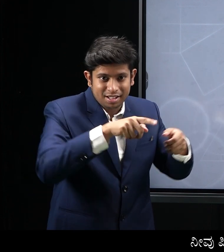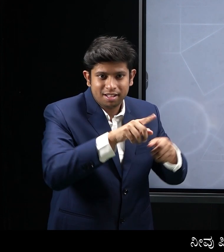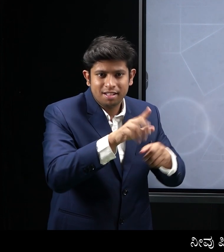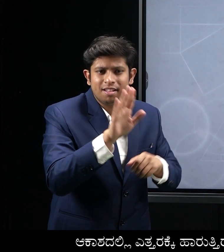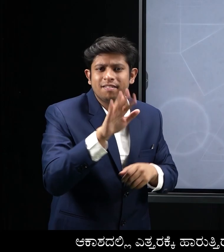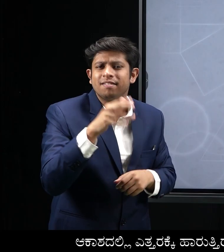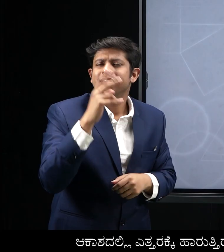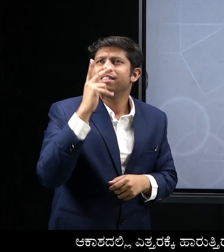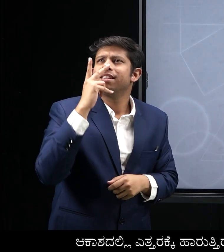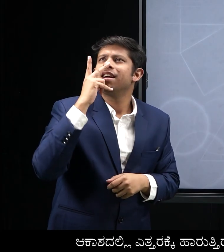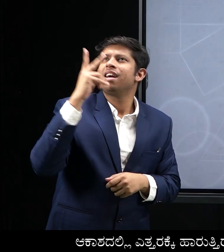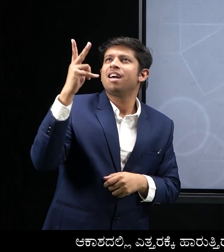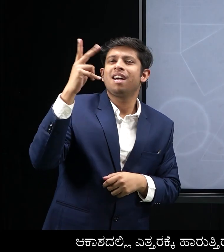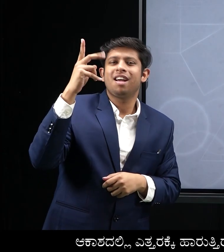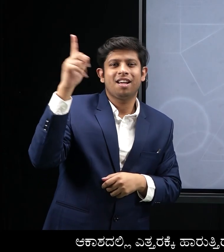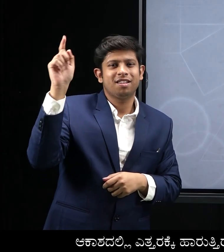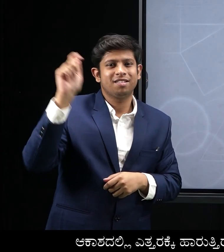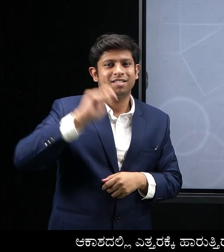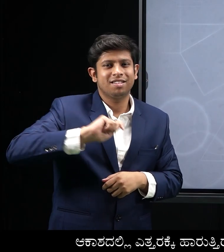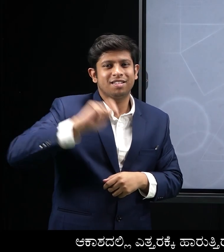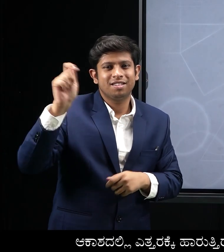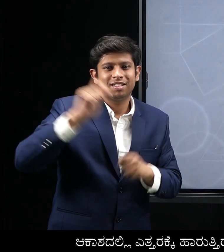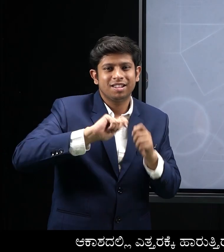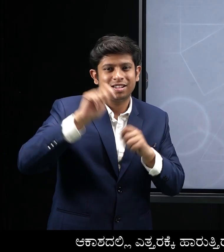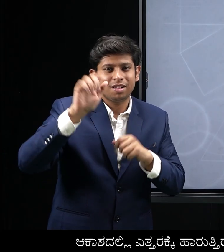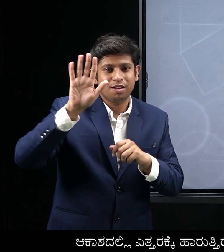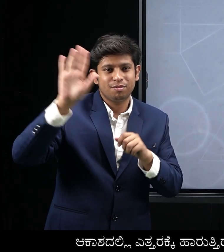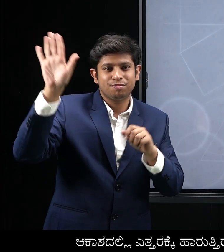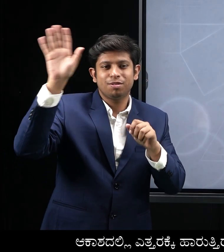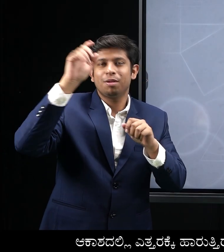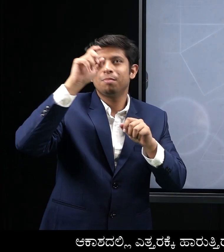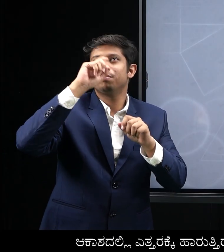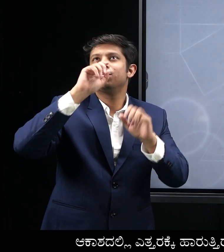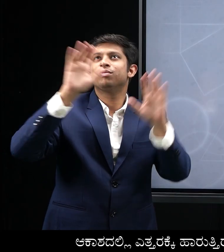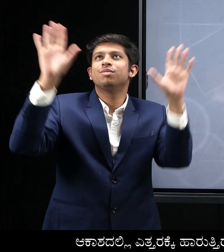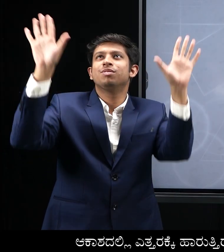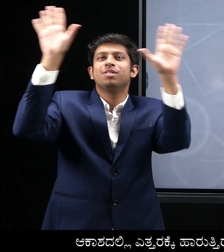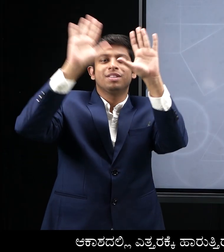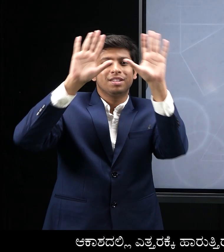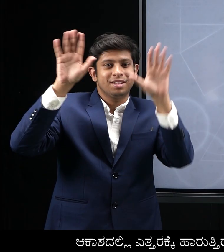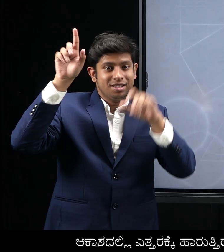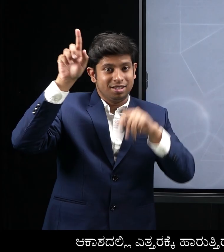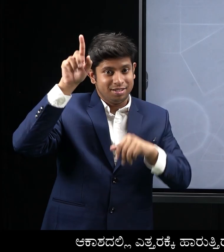ಹಾಕಿದಾಗ ಆಕಾಶದಲ್ಲಿ ಎತ್ತರಕ್ಕೆ ಹಾರುತ್ತಿರುವ ರೋಮಾಂಚಕ ಗಾಳಿಪಟಗಳನ್ನು ನೀವು